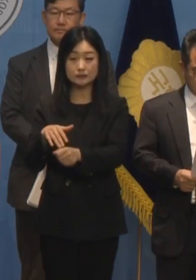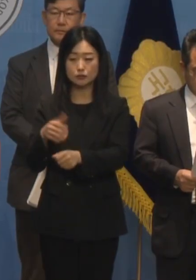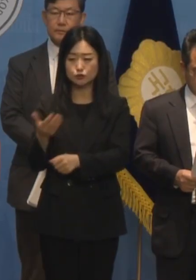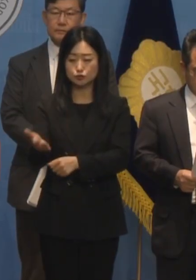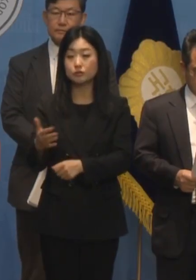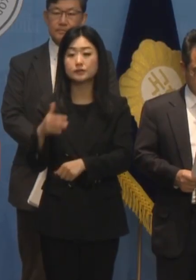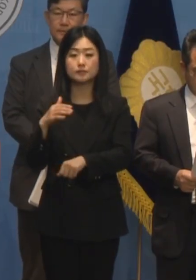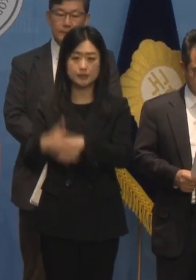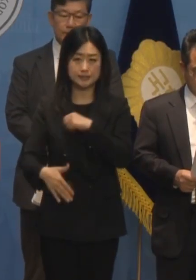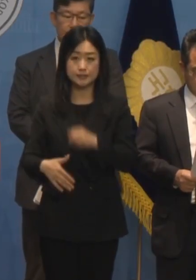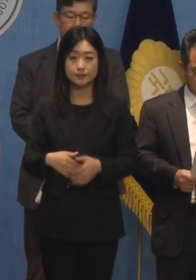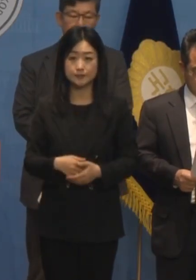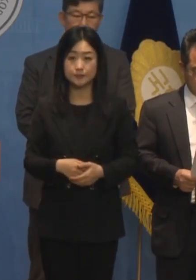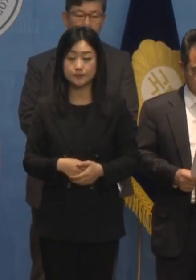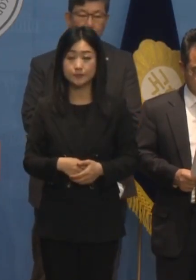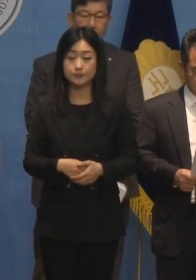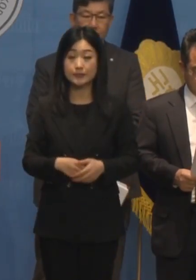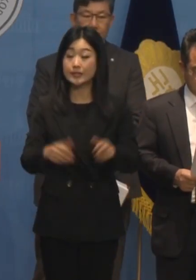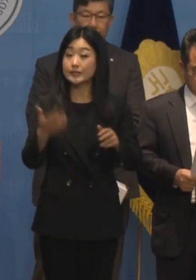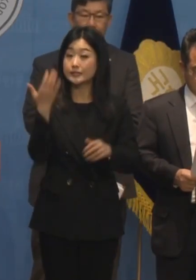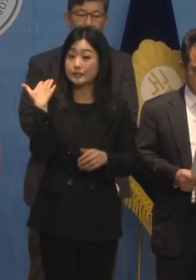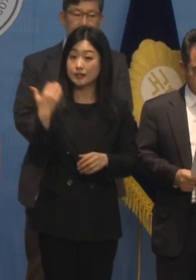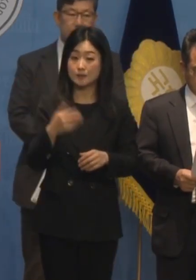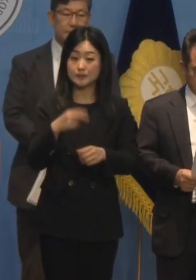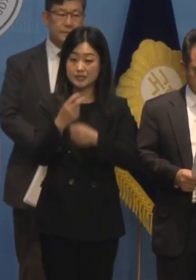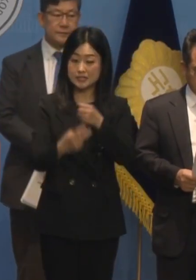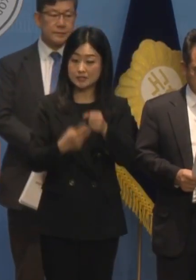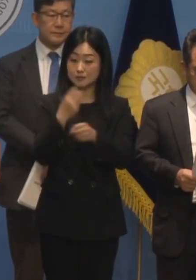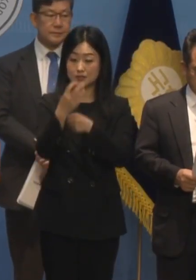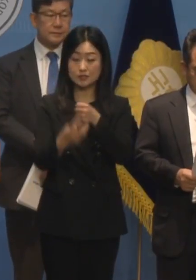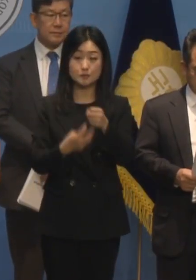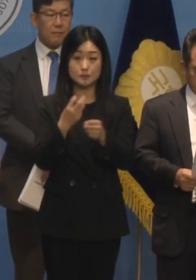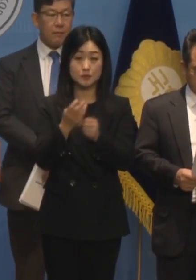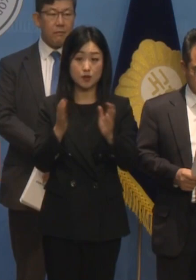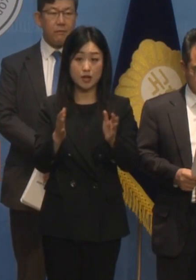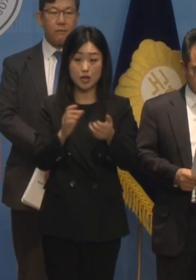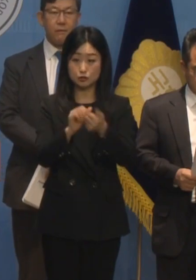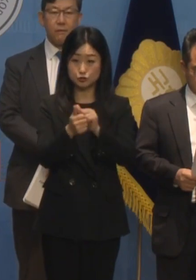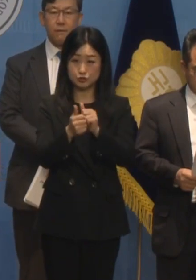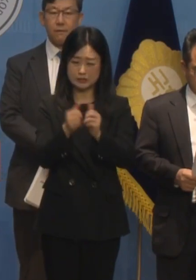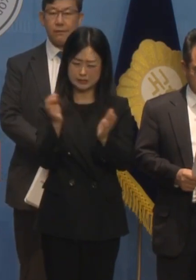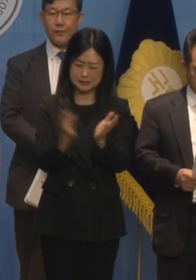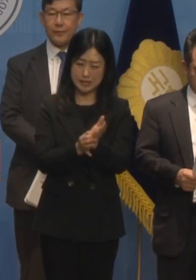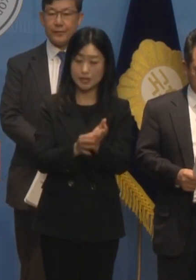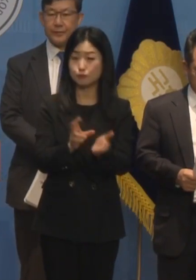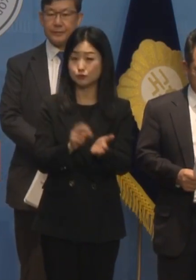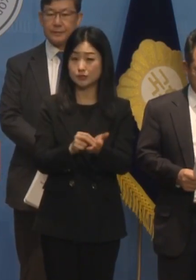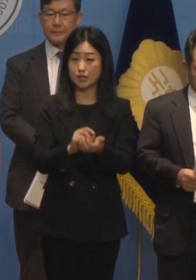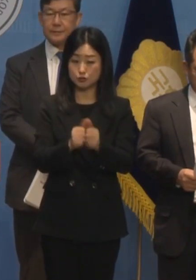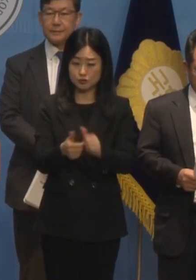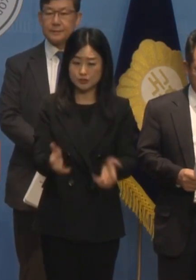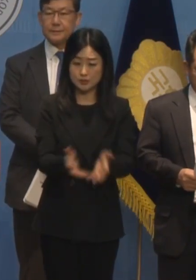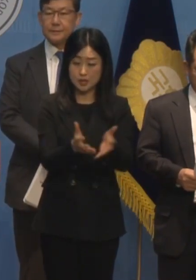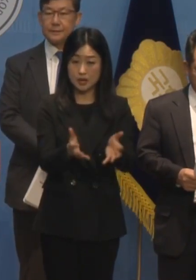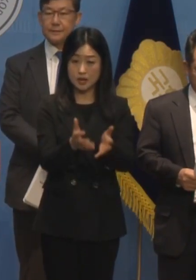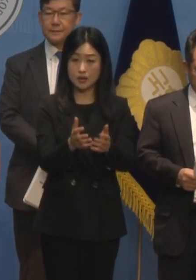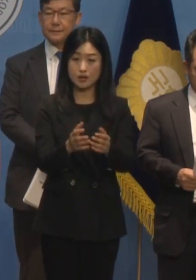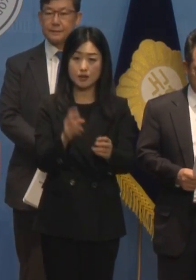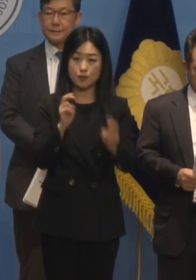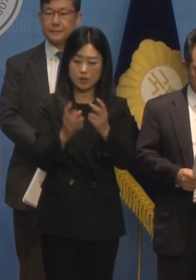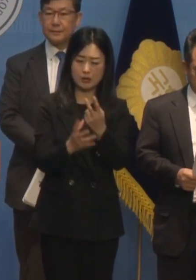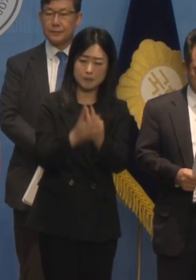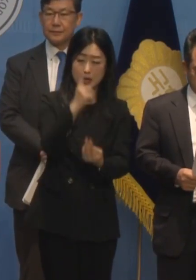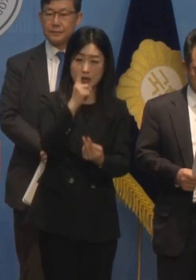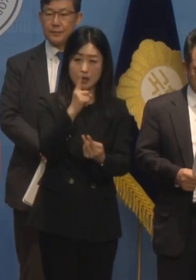대처입니다. 우리는 지난 30년간 주식 저가 발행과 일감 몰아주기, 부당합병, 편법 쪼개기